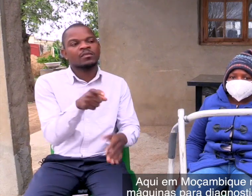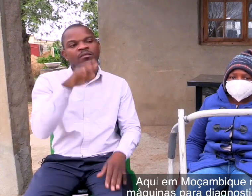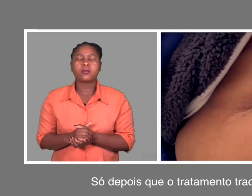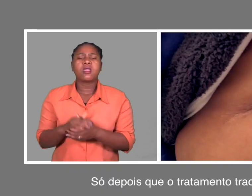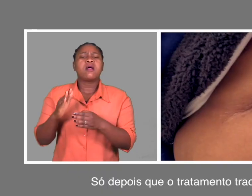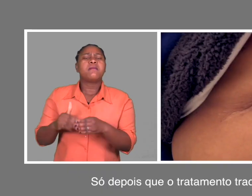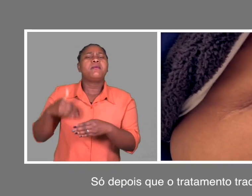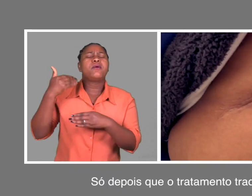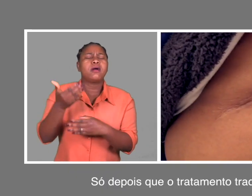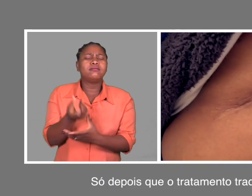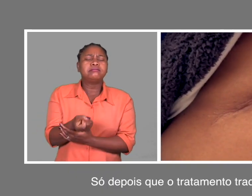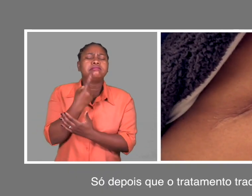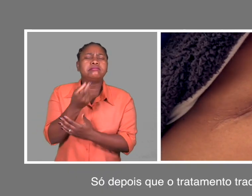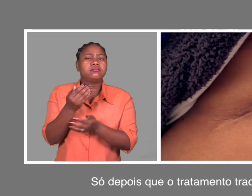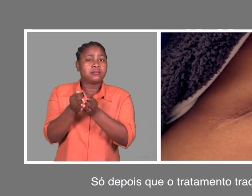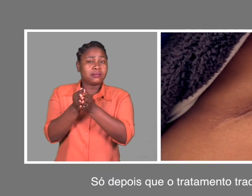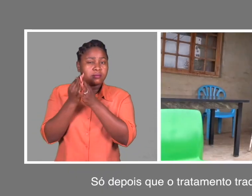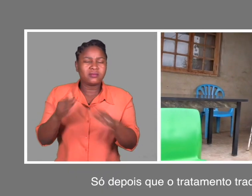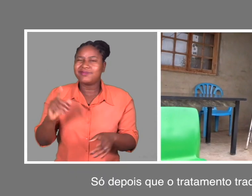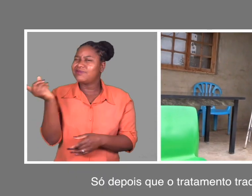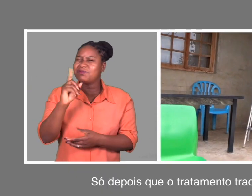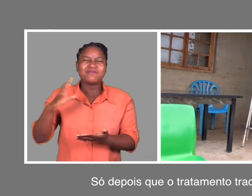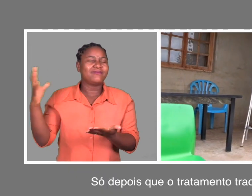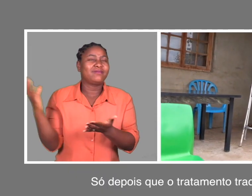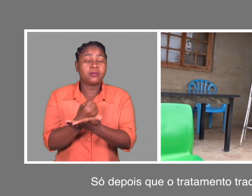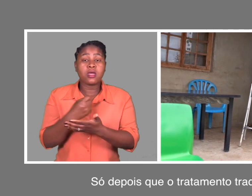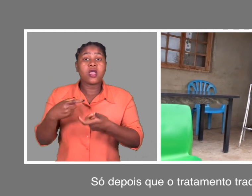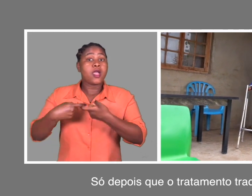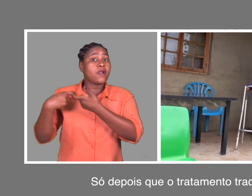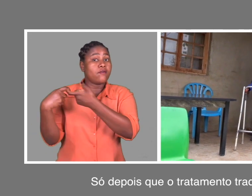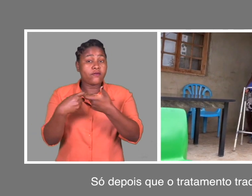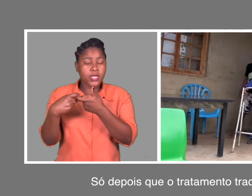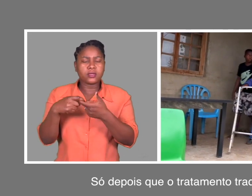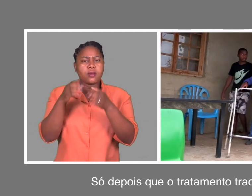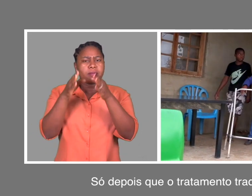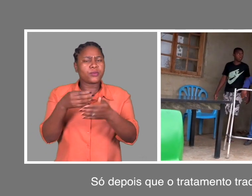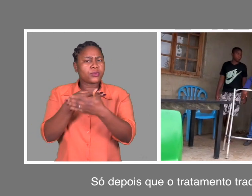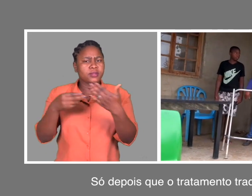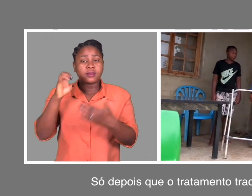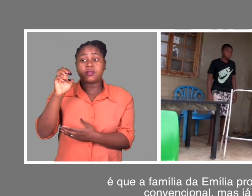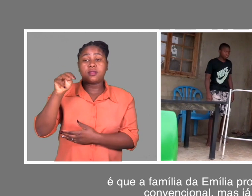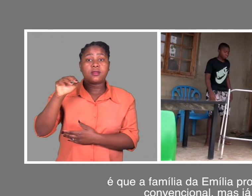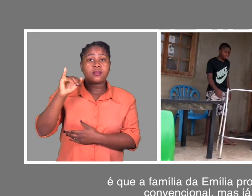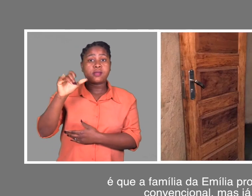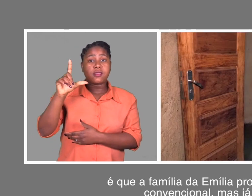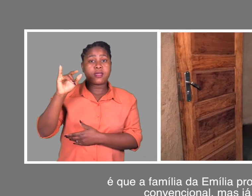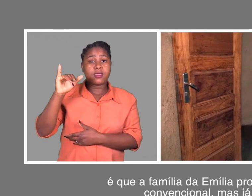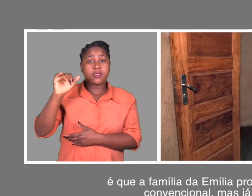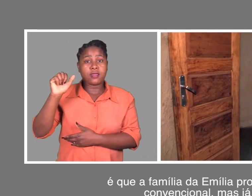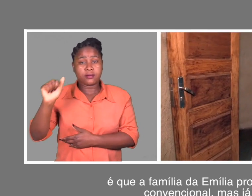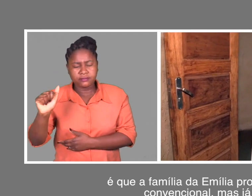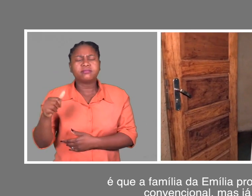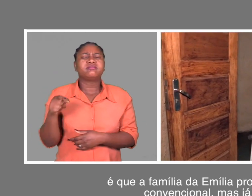doença. Música Só depois que o tratamento tradicional não resultou, é que a